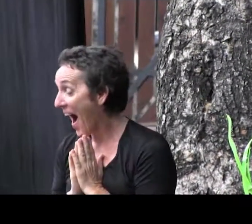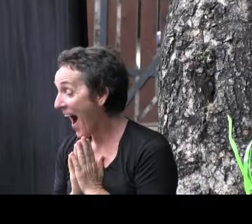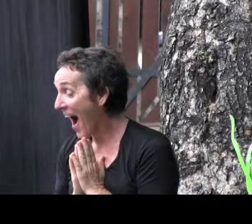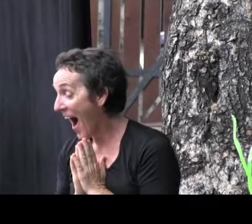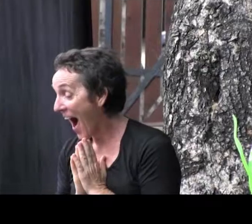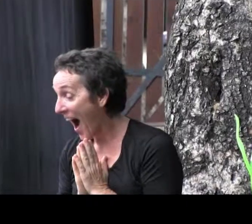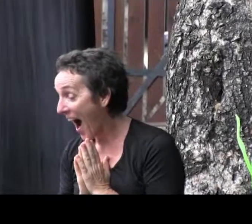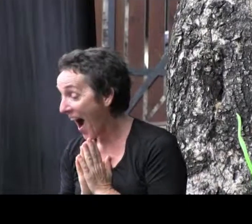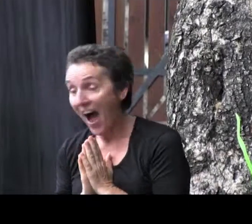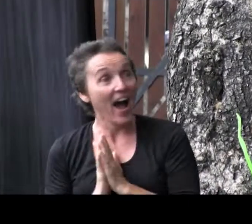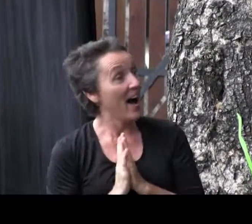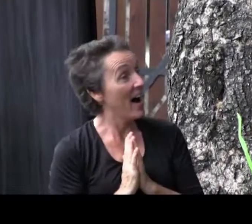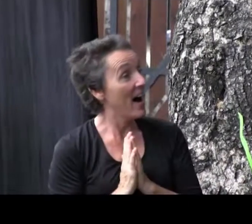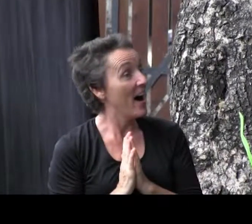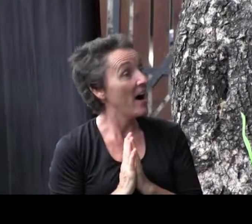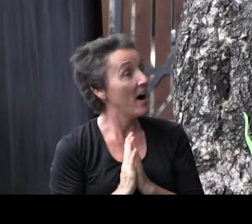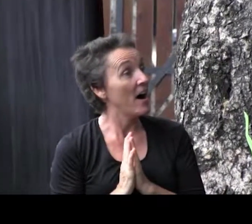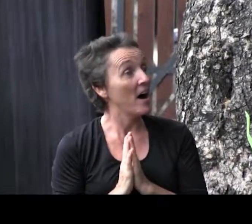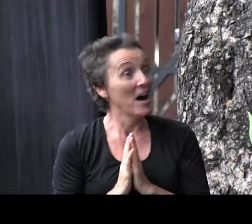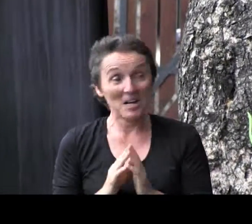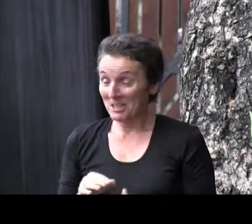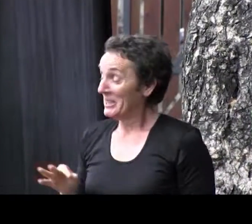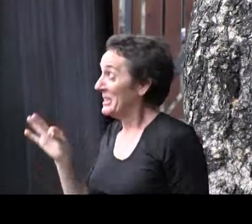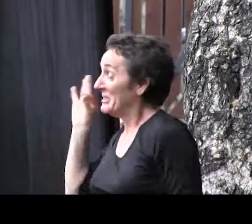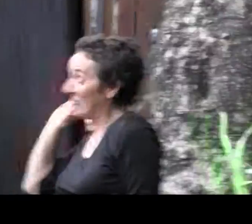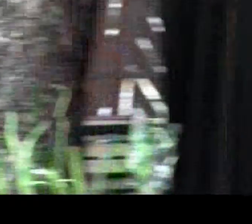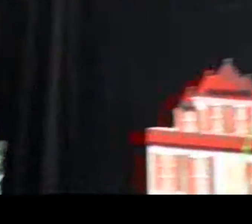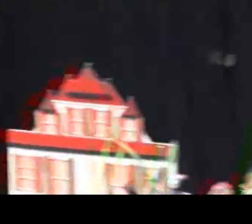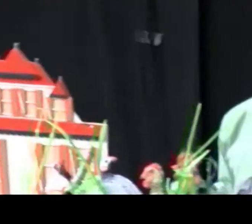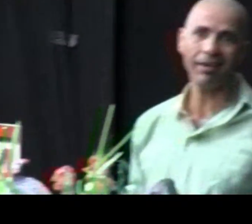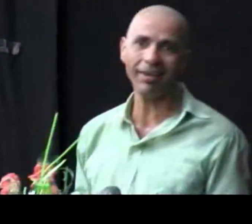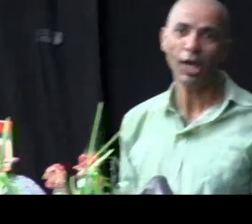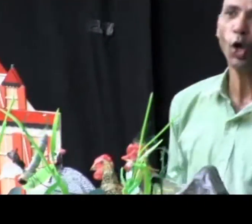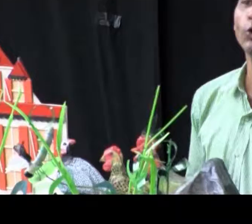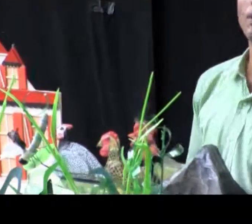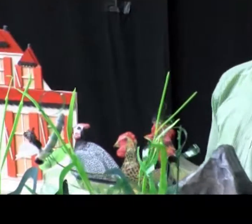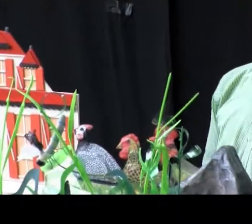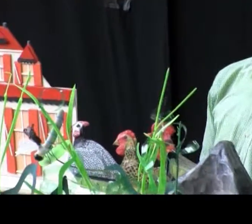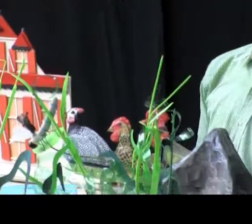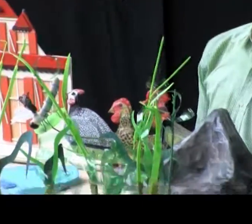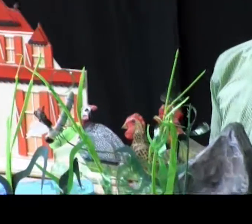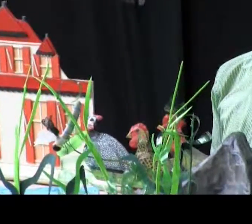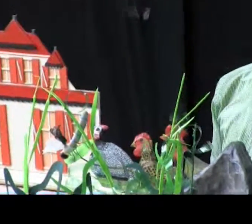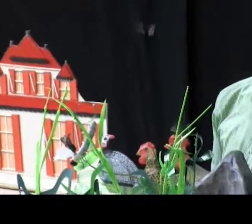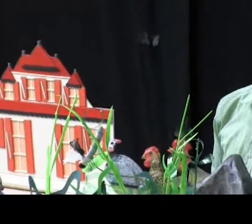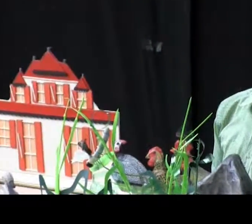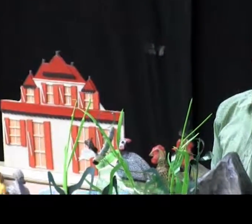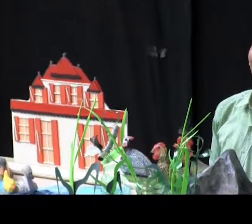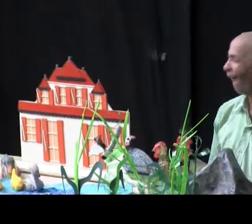reste à bouche rouvert. Ôtez, toute la vie. Pécoli, ma paix. Ou de bon petit canard, les jolis,